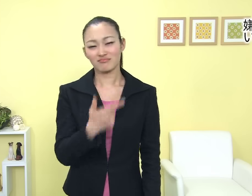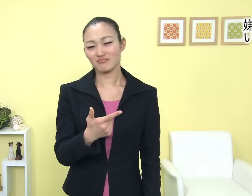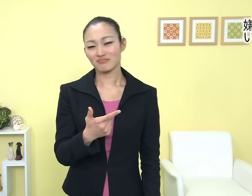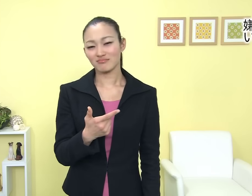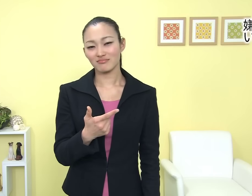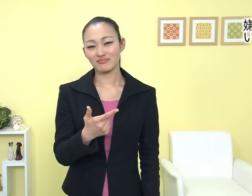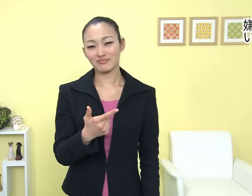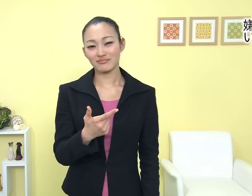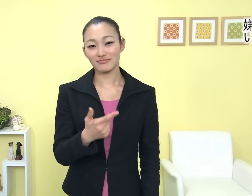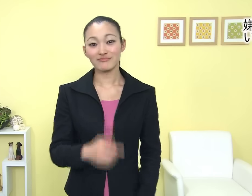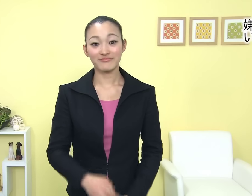い。